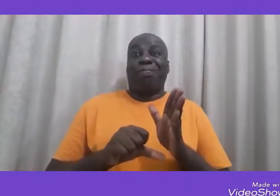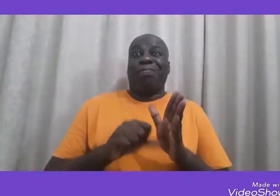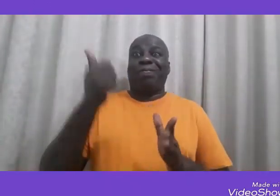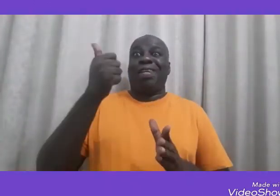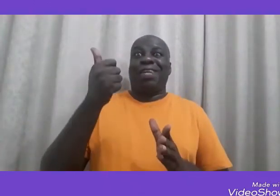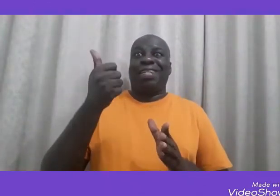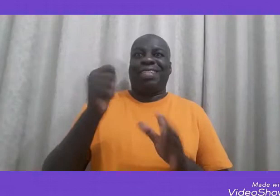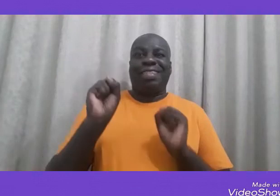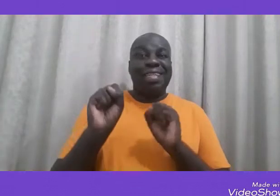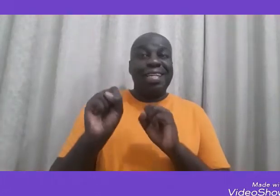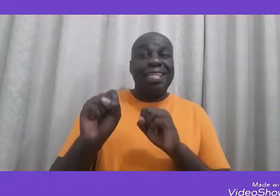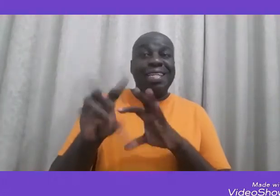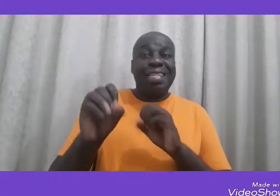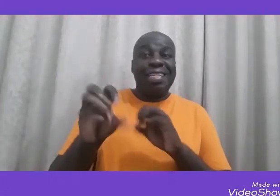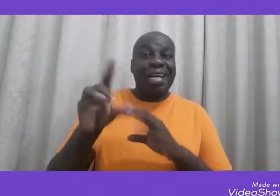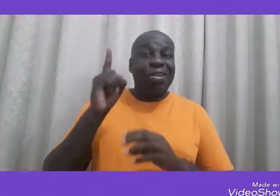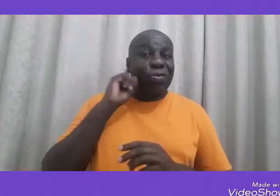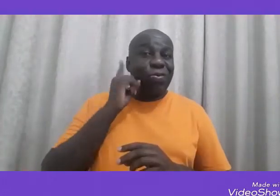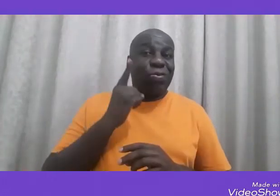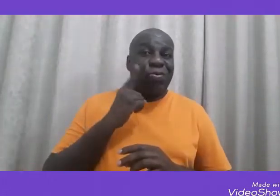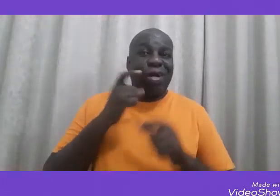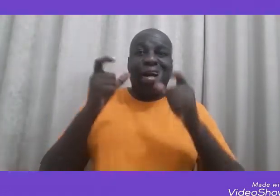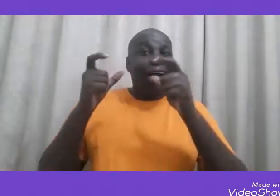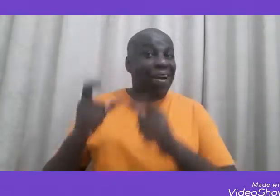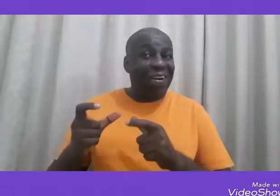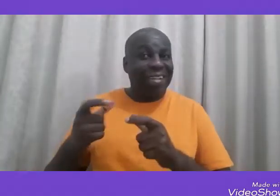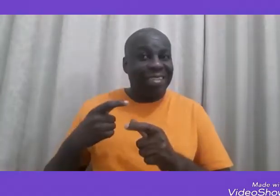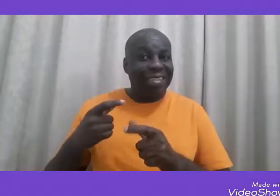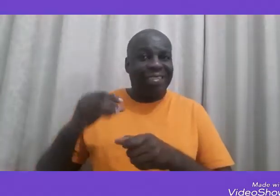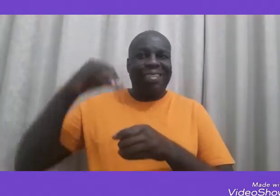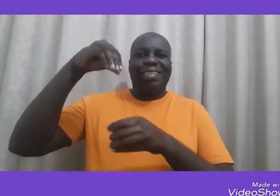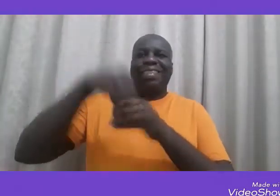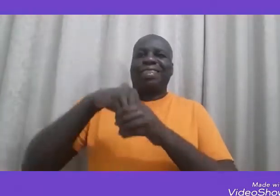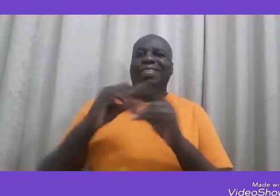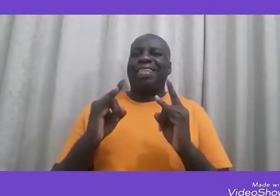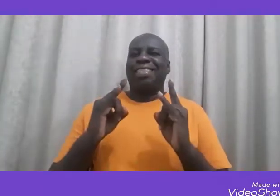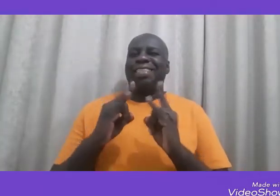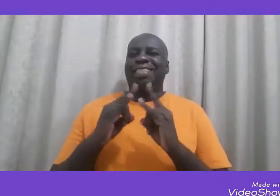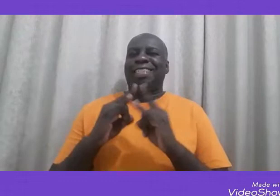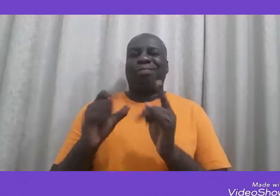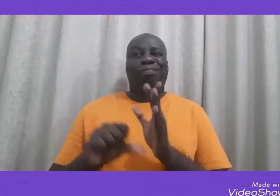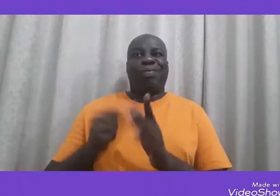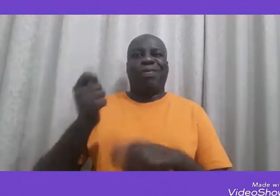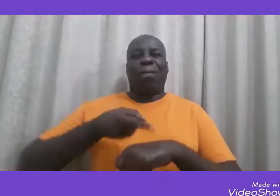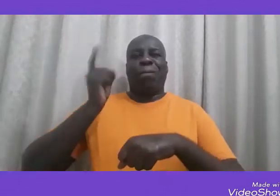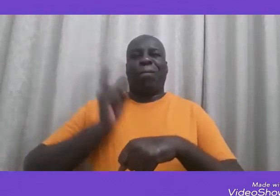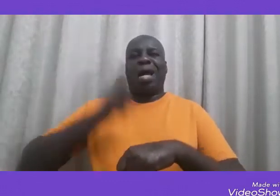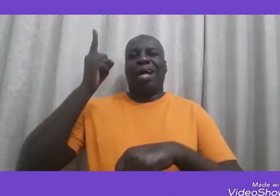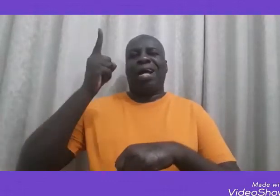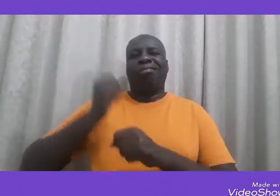outra vez. Valda Friends, faz que amigos Friends. Viu só? Valda Friends, gente, é zero açúcar e é